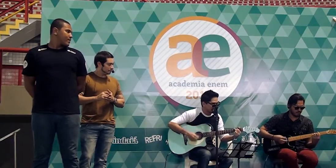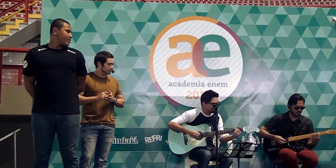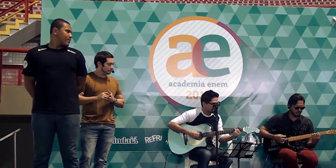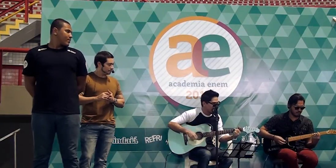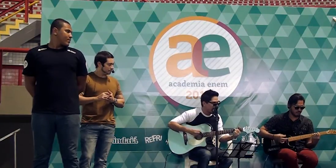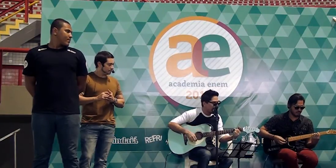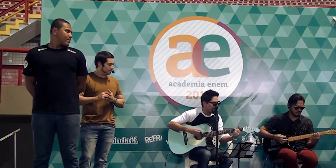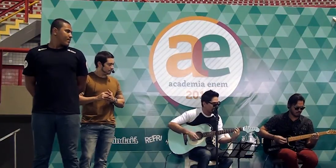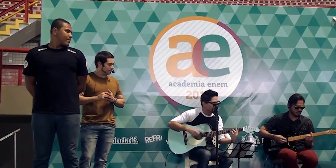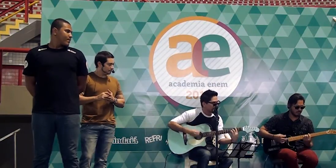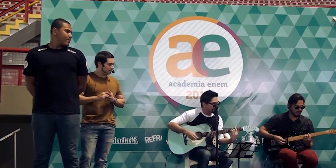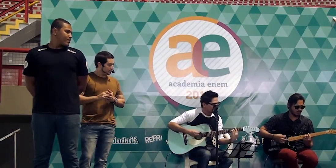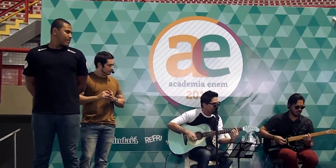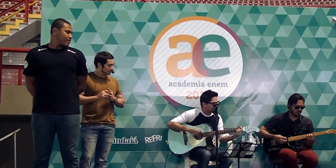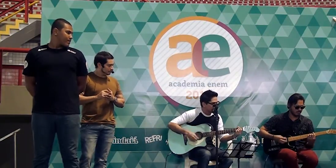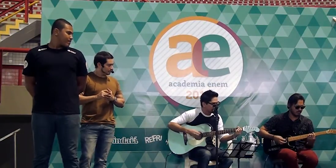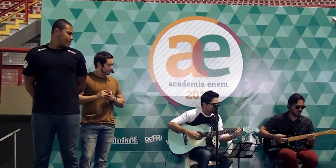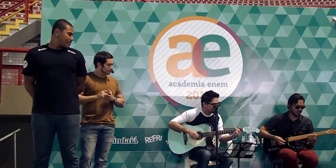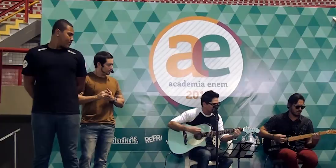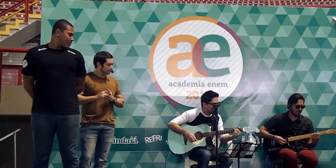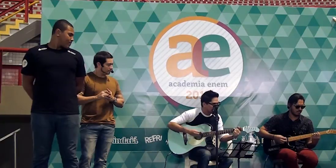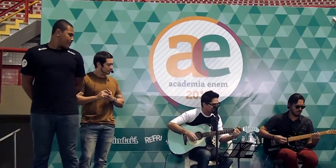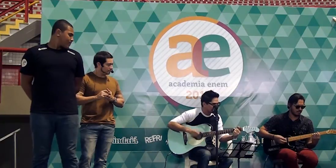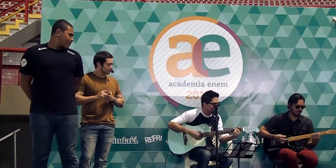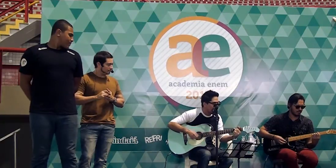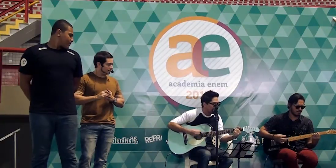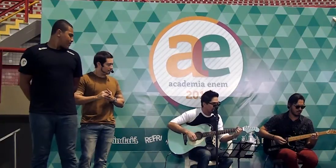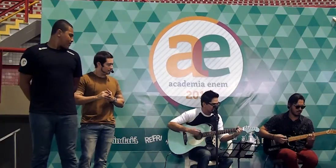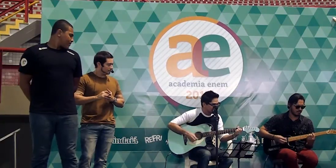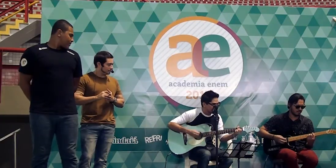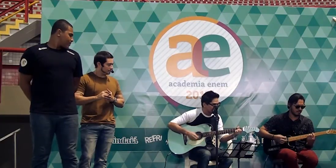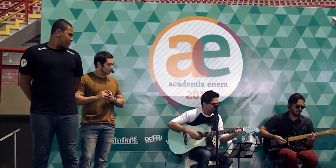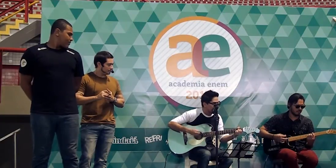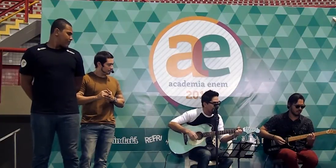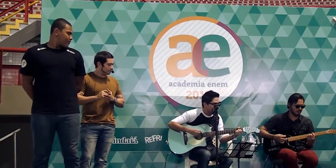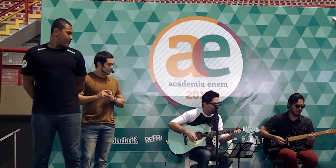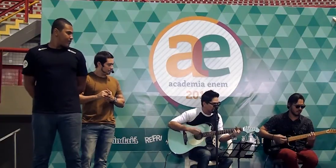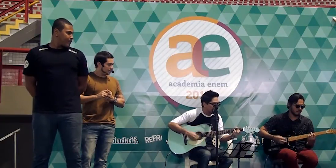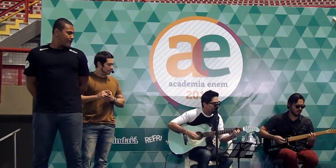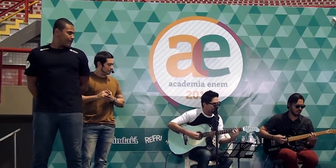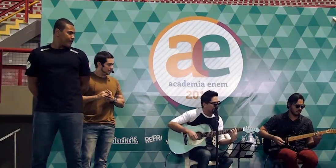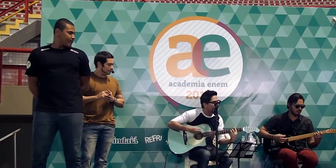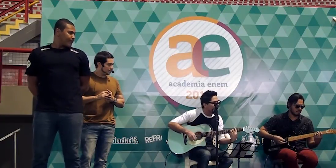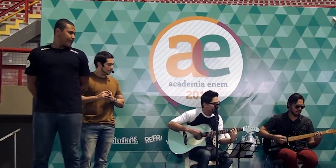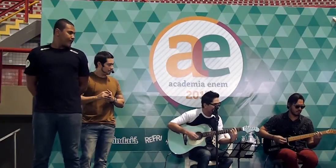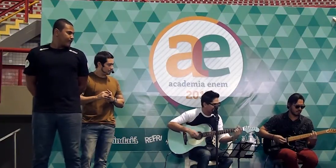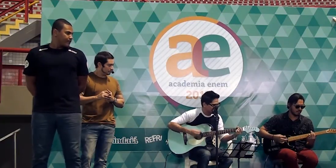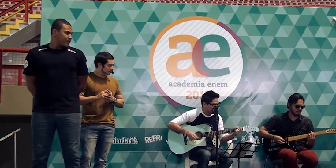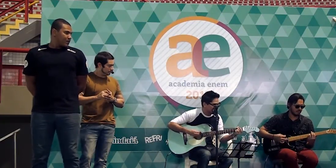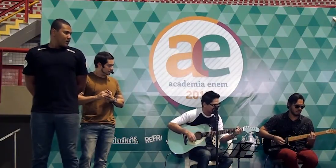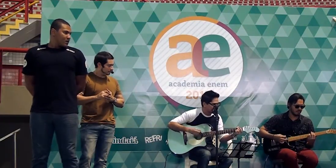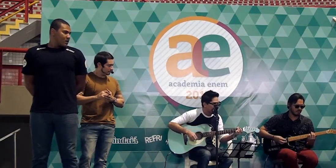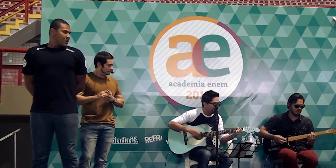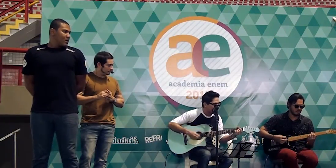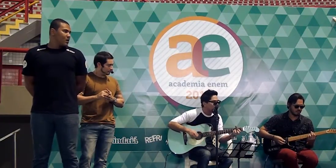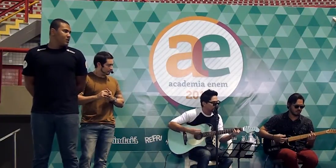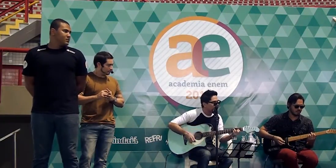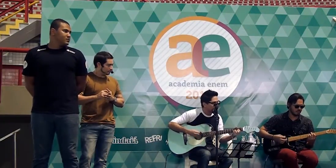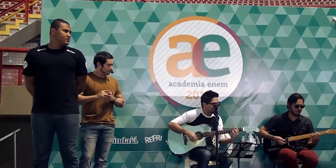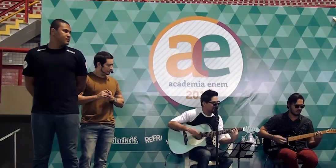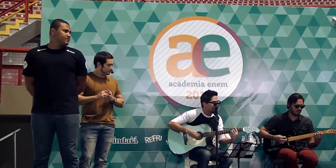sem religião. Somos o futuro da nação, geração Coca-Cola,